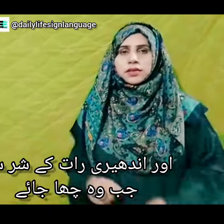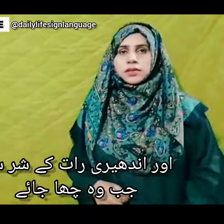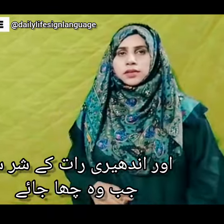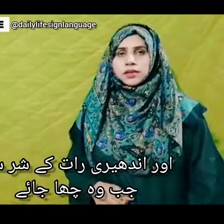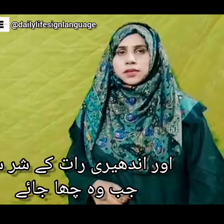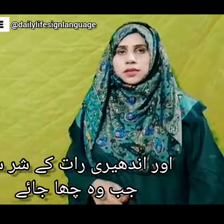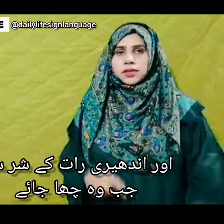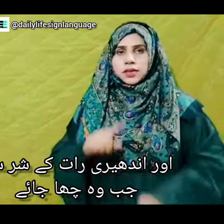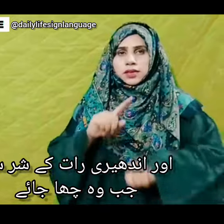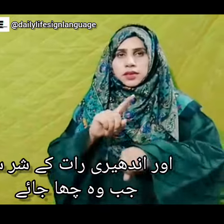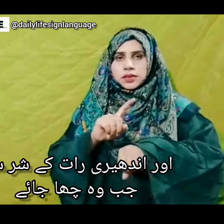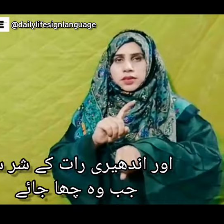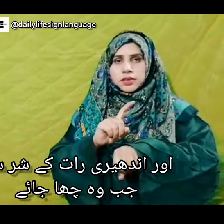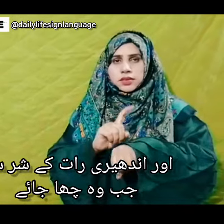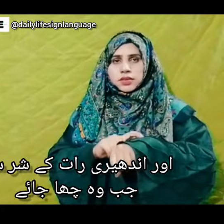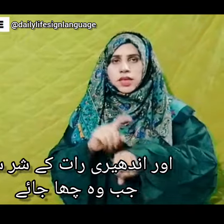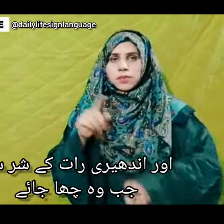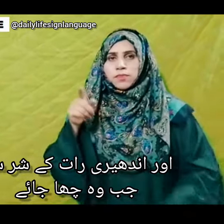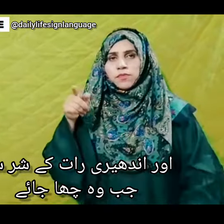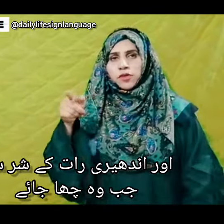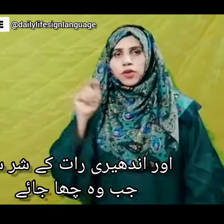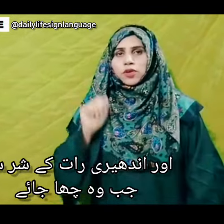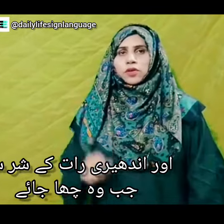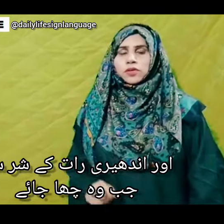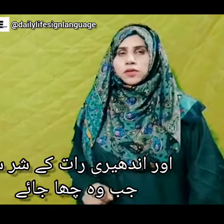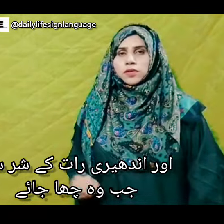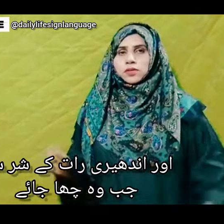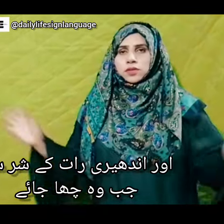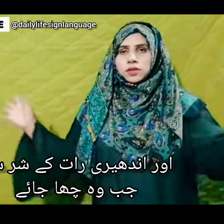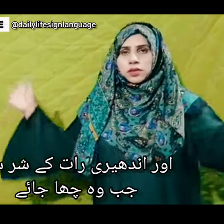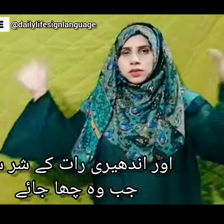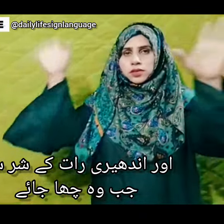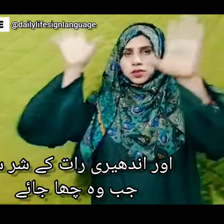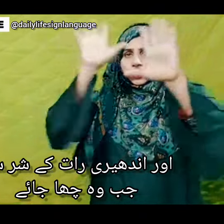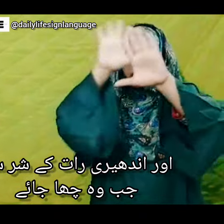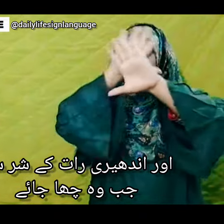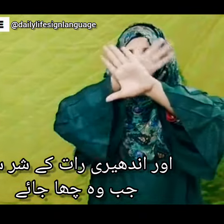جب وہ چھا جائے